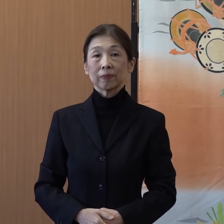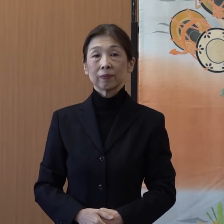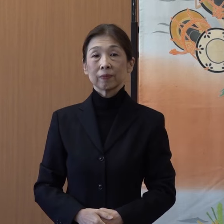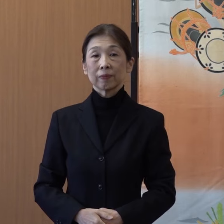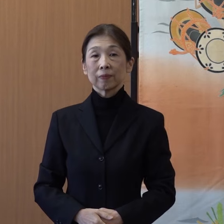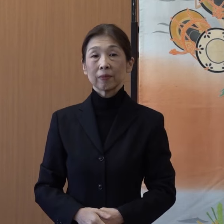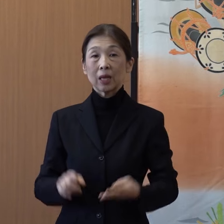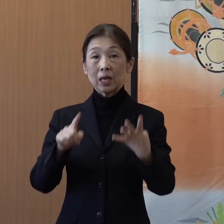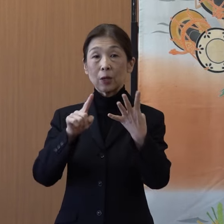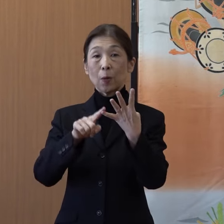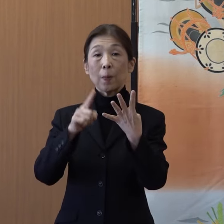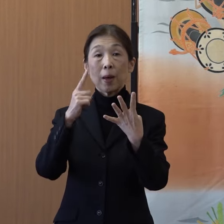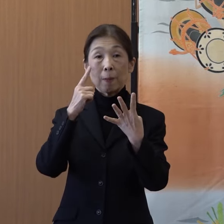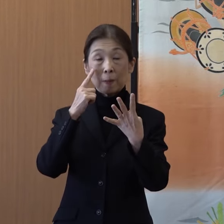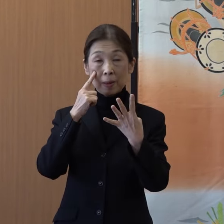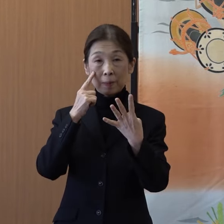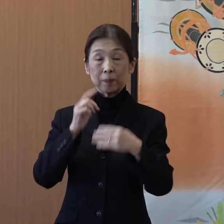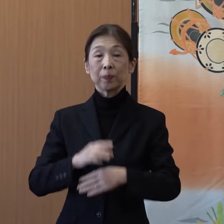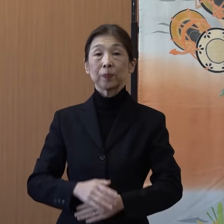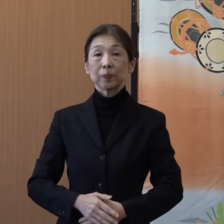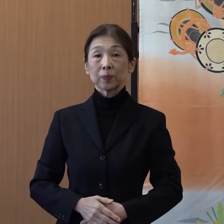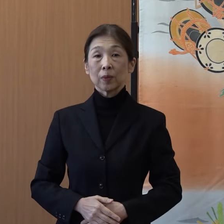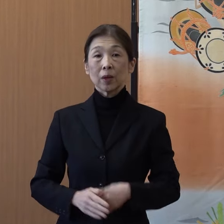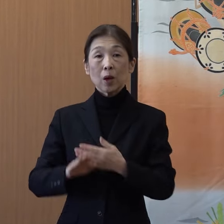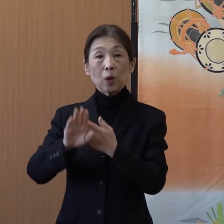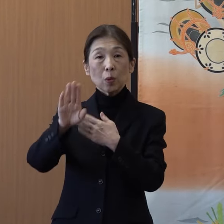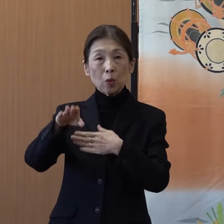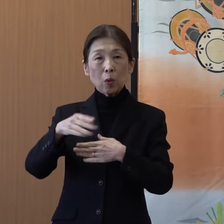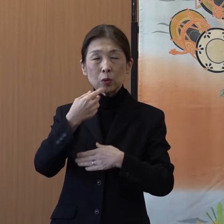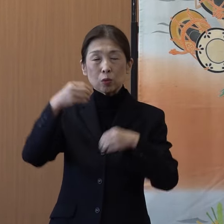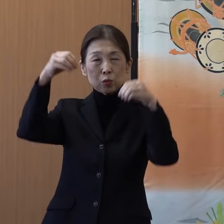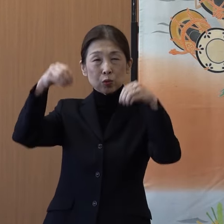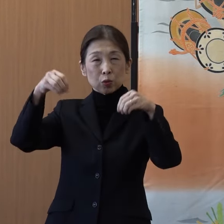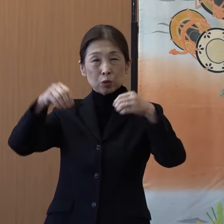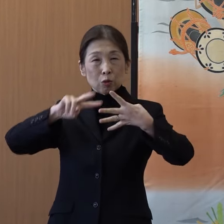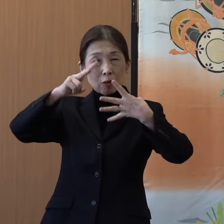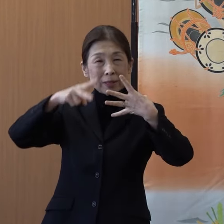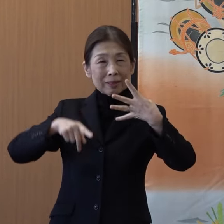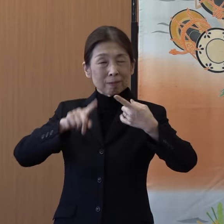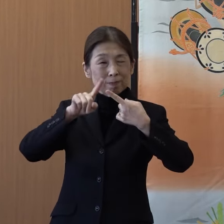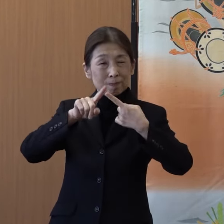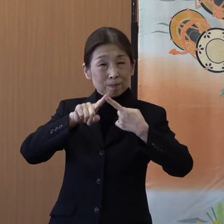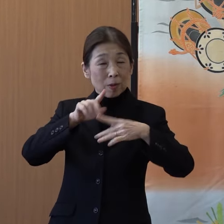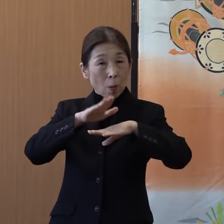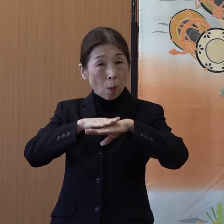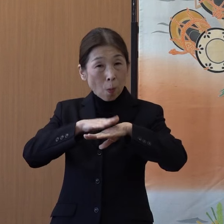最後4番目、今後の梅雨入りを控えての、